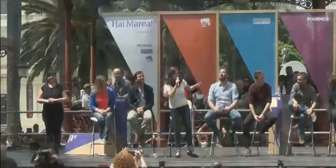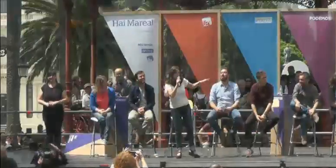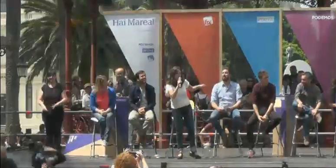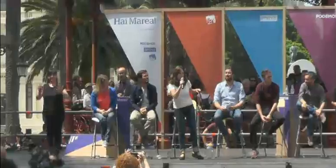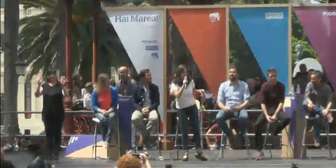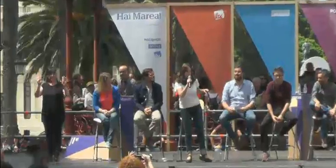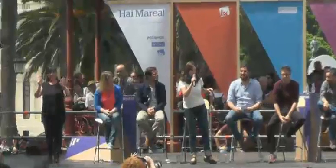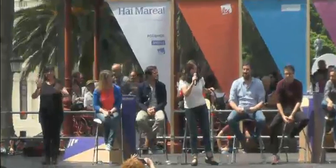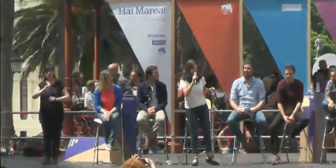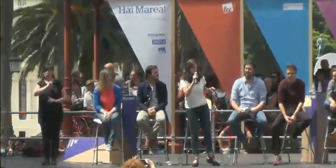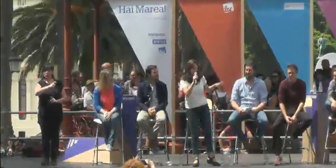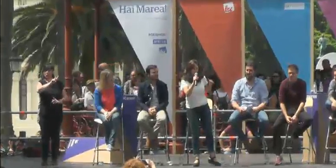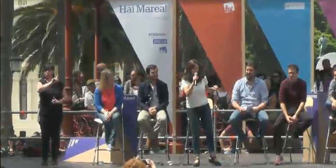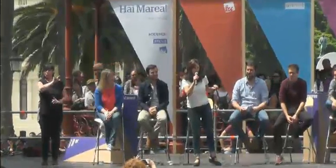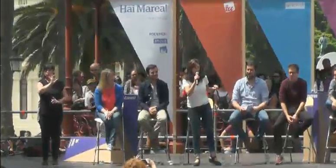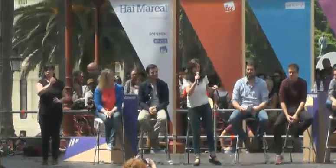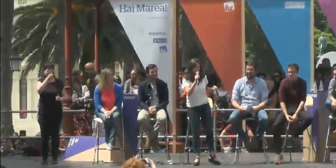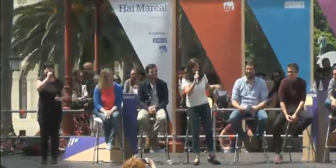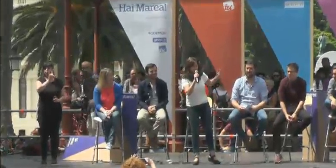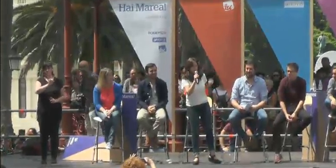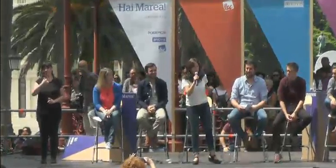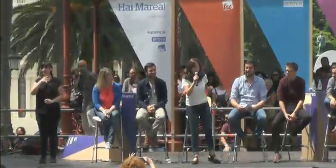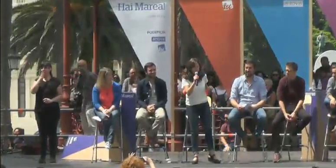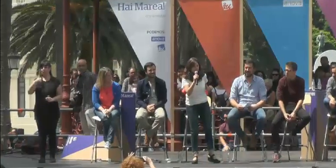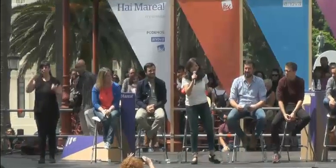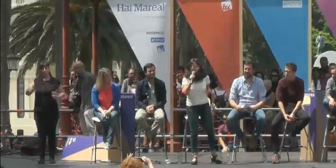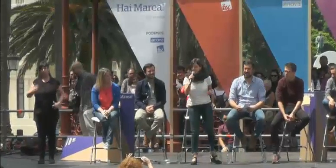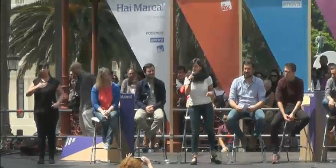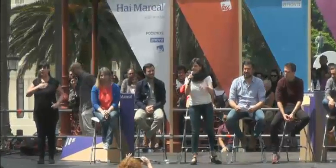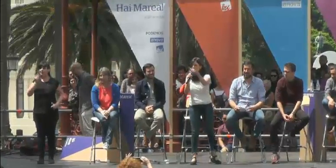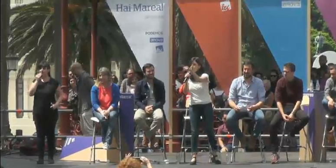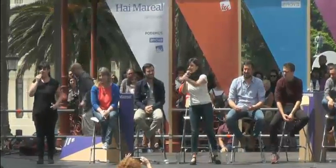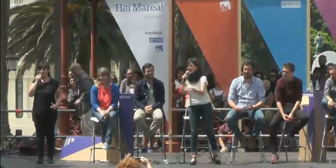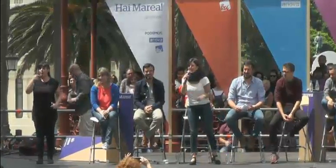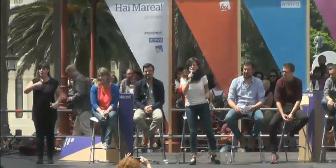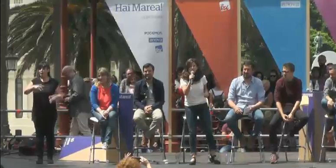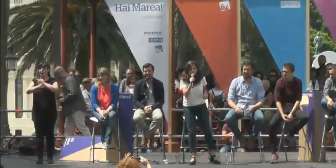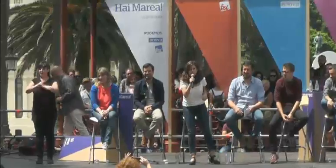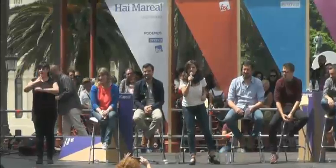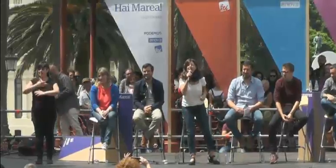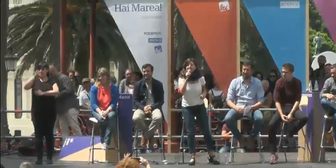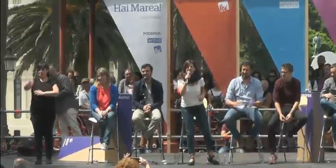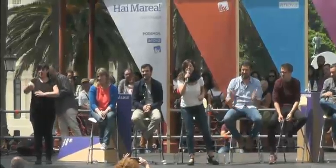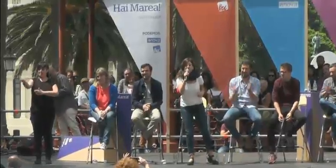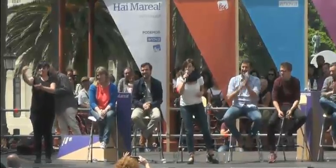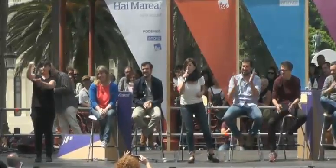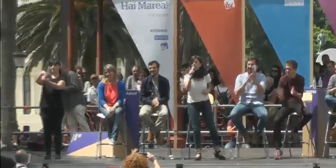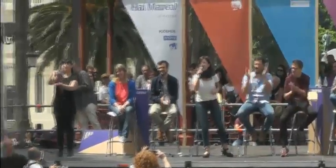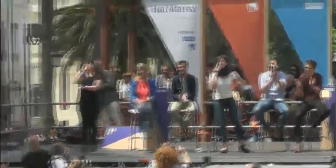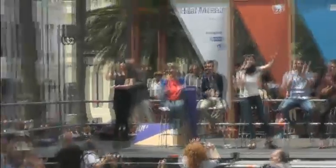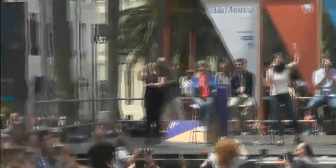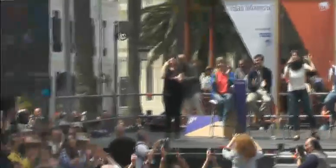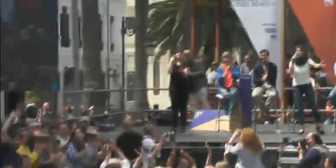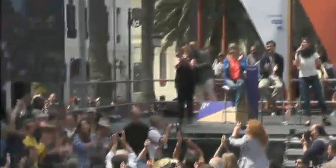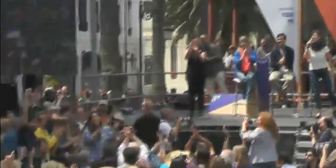pero non soe Xulio, porque como son ferrolana, si me permitides, teño aquí o meu alcalde Jorge Suárez, que tamén nos demostra